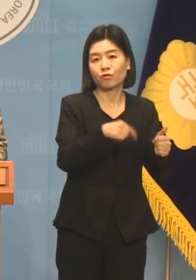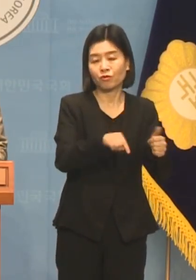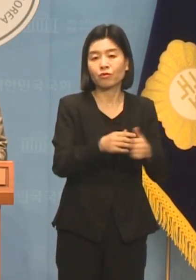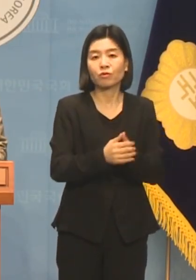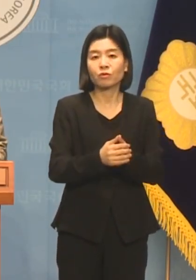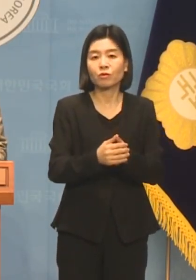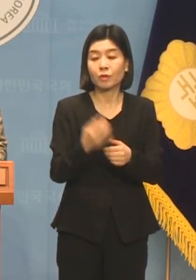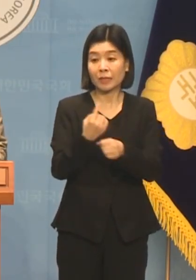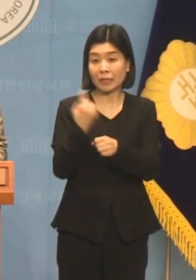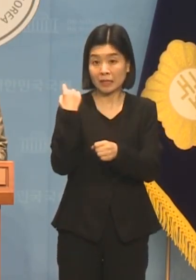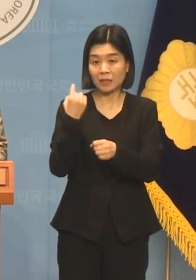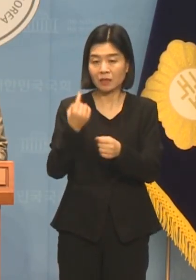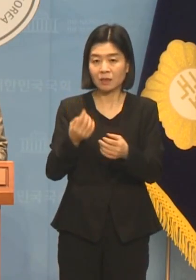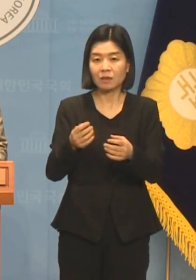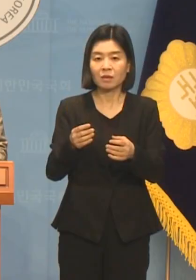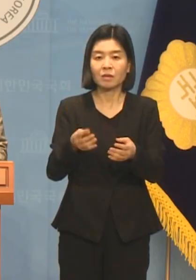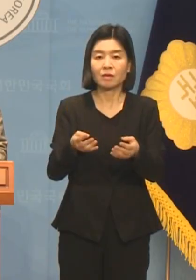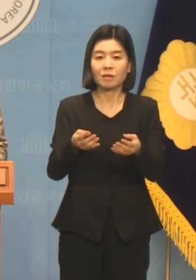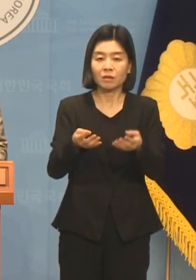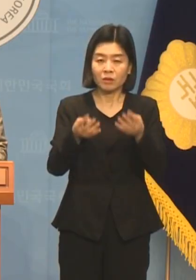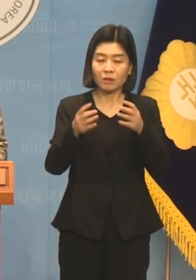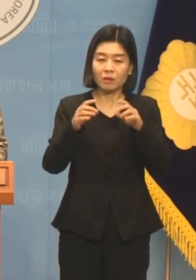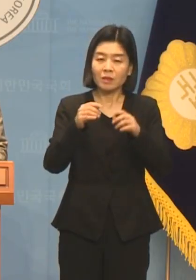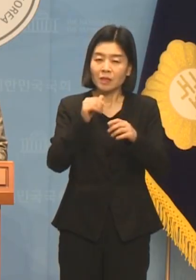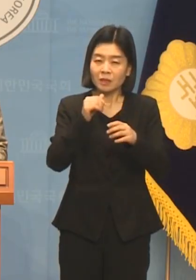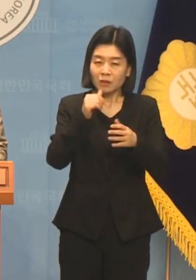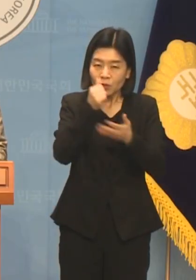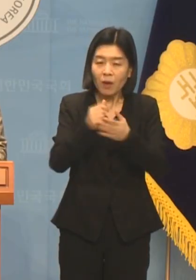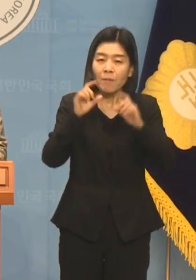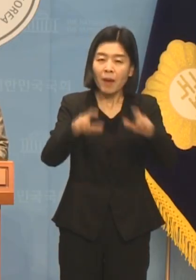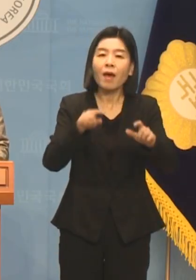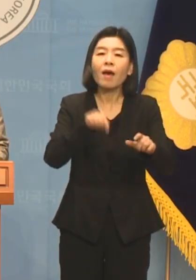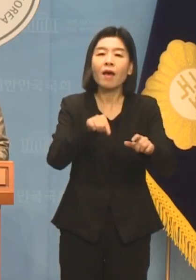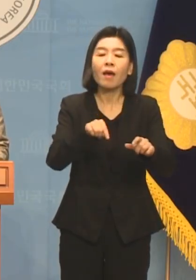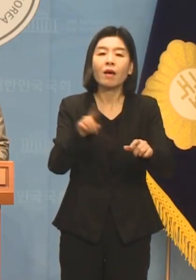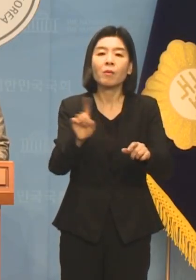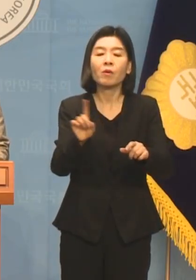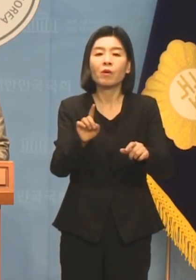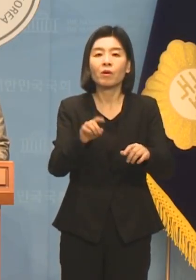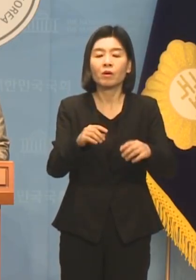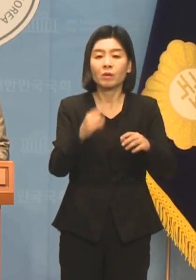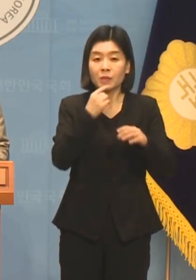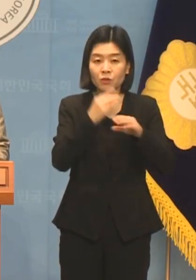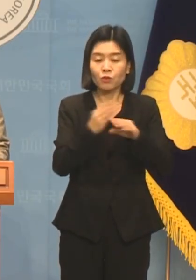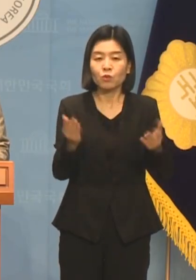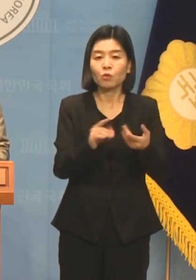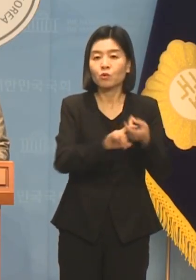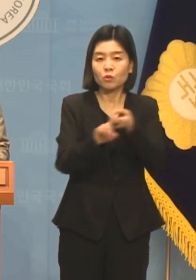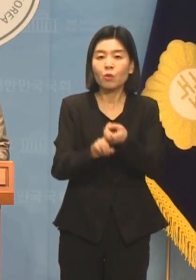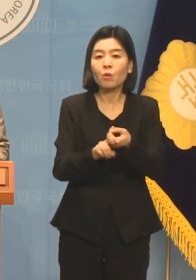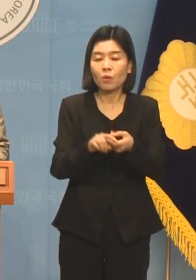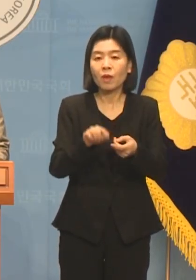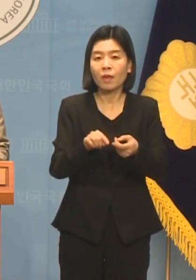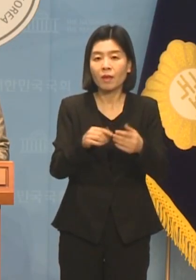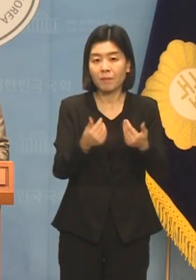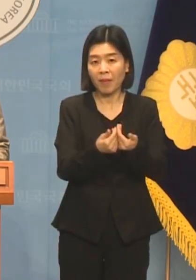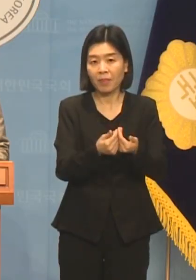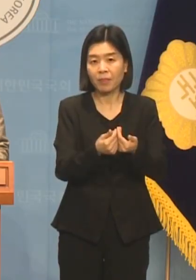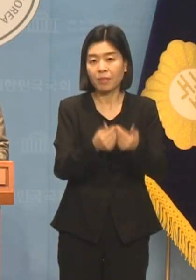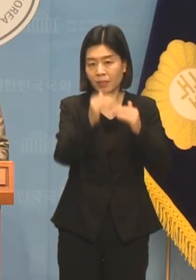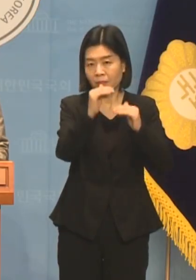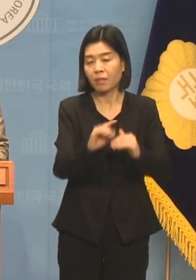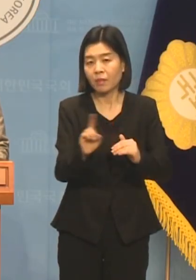실형이 선고된 민주노총 간첩단 사건에서 확인된 2020년 11월 28일자 북한의